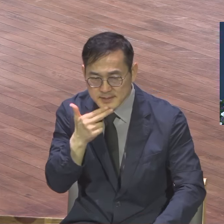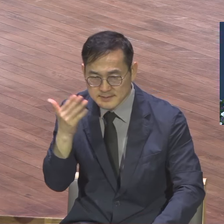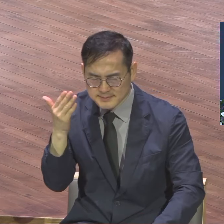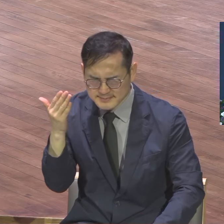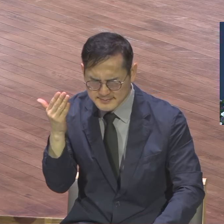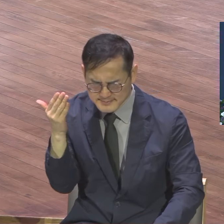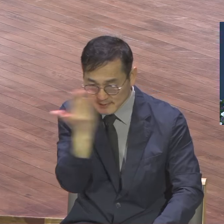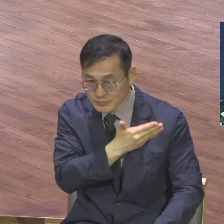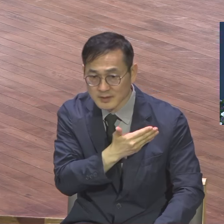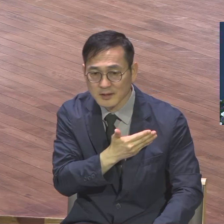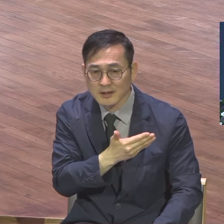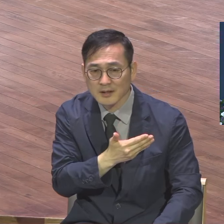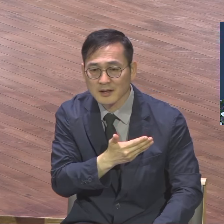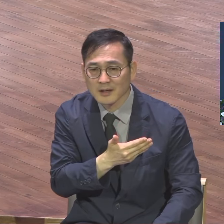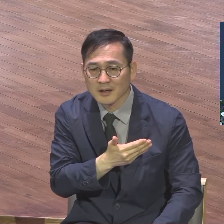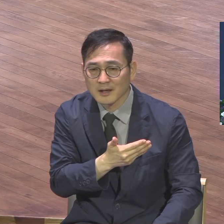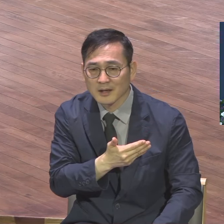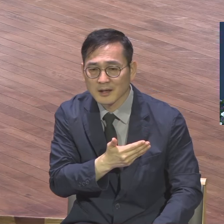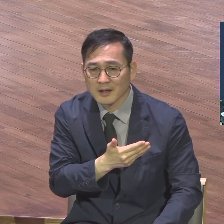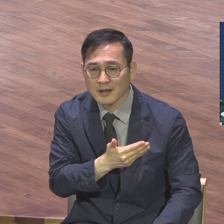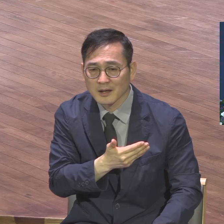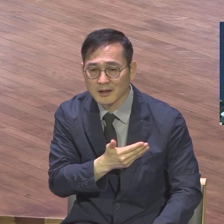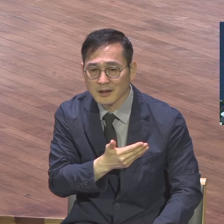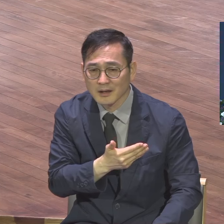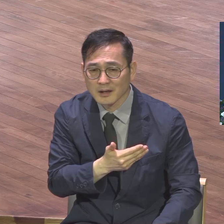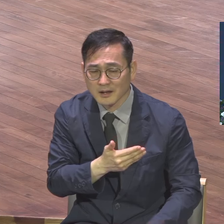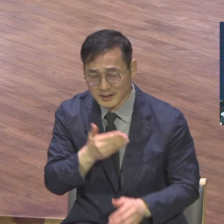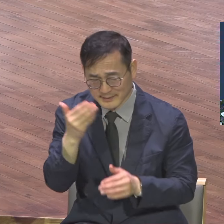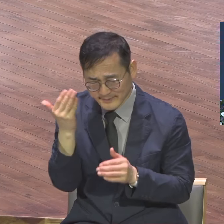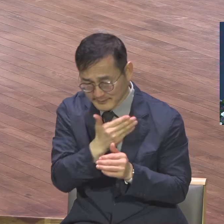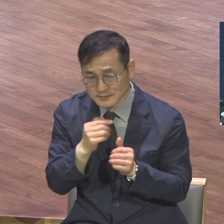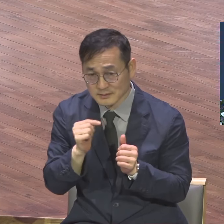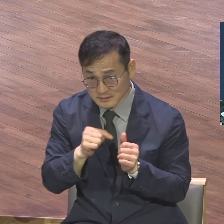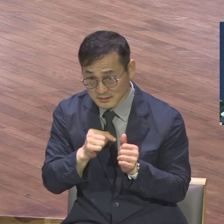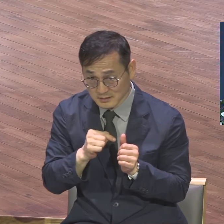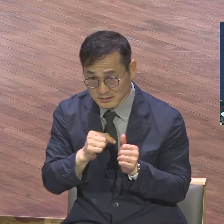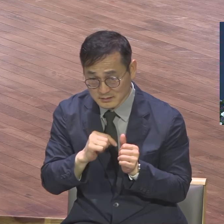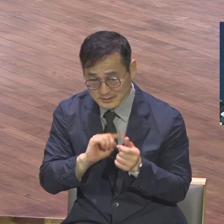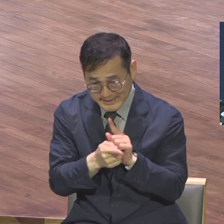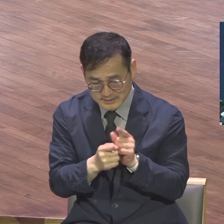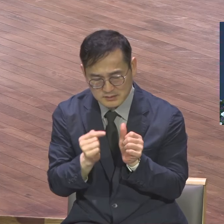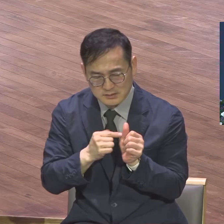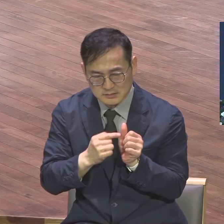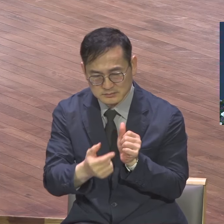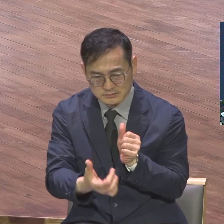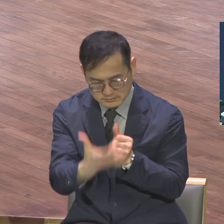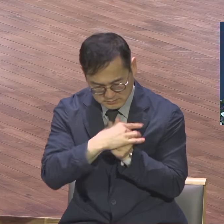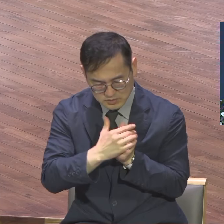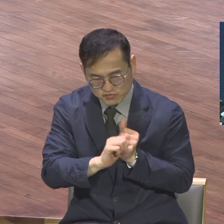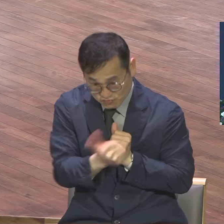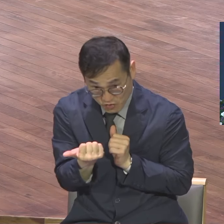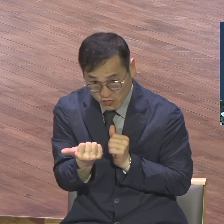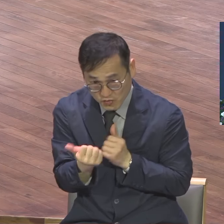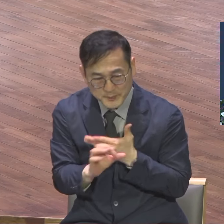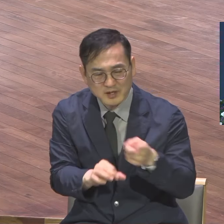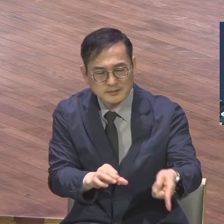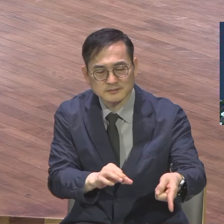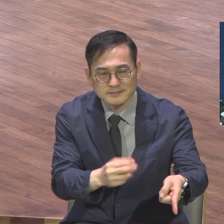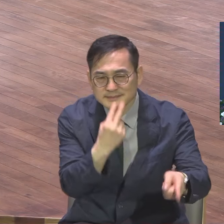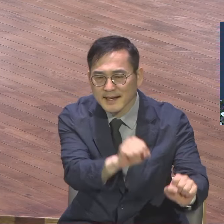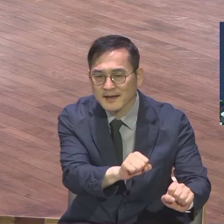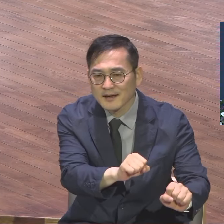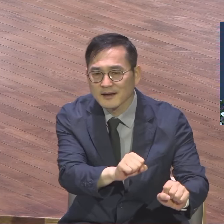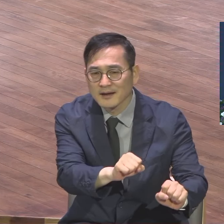대가를 치러야 돼요. 꼭 치러야 됩니다. 그 대속물이 바로 대가를 치르는데 그 대가를 치르는데 그 대속물이